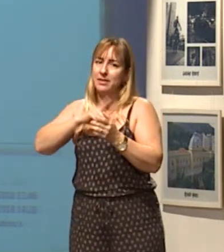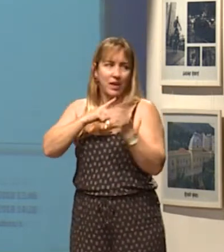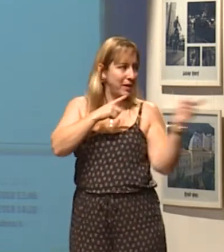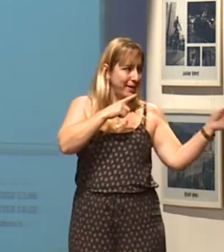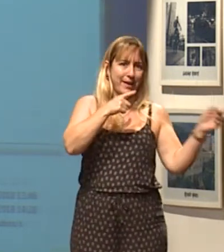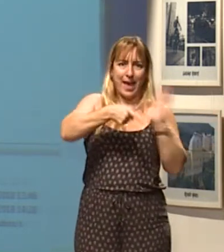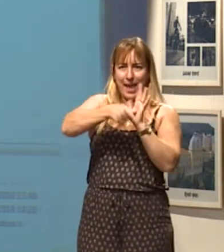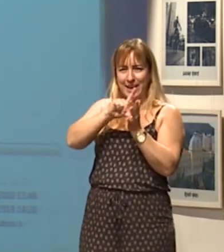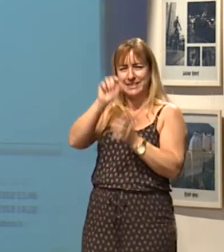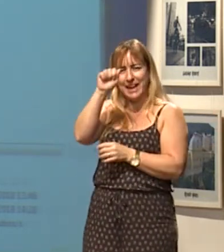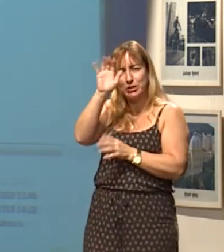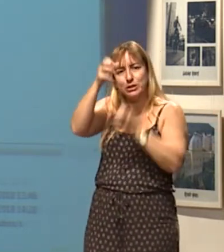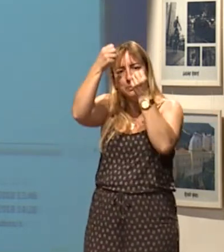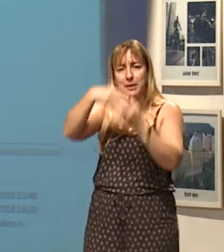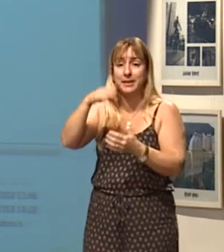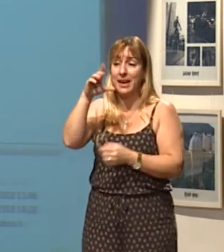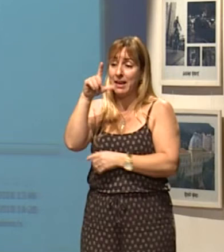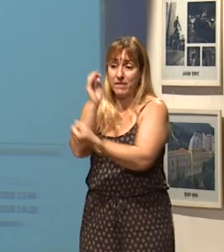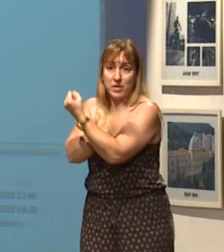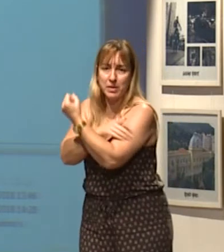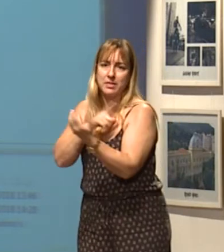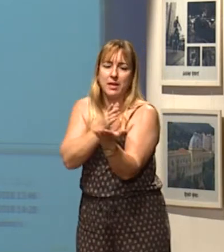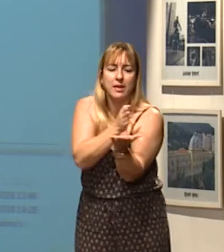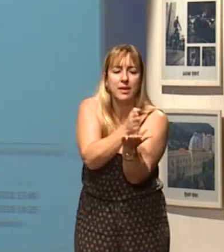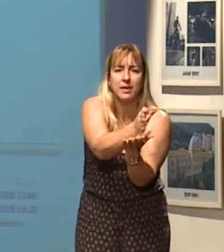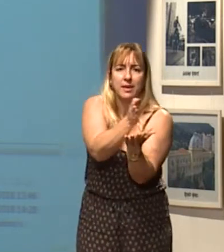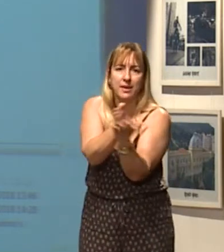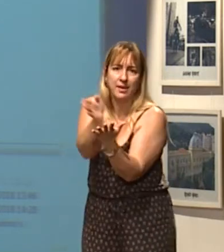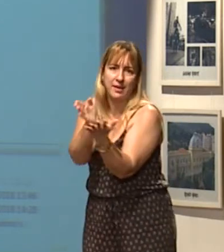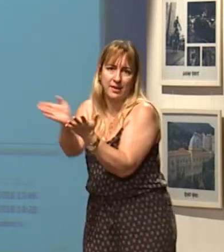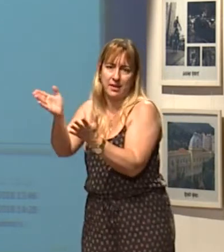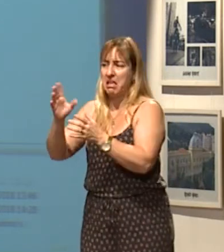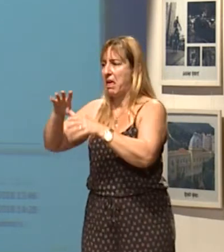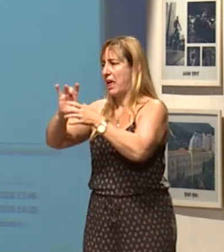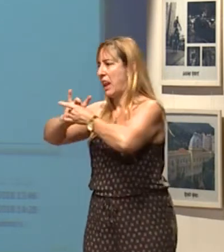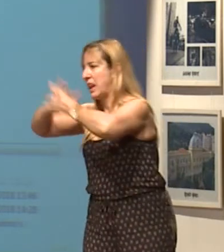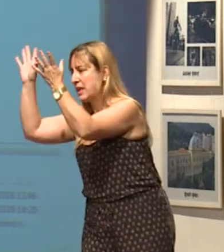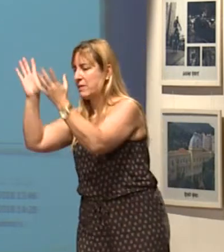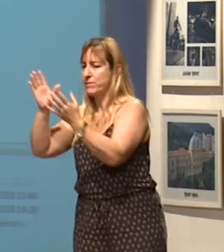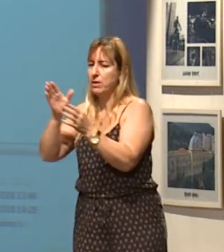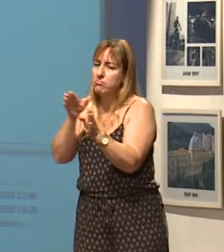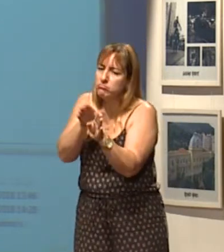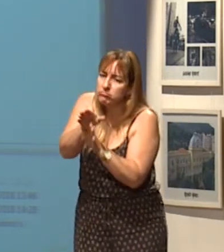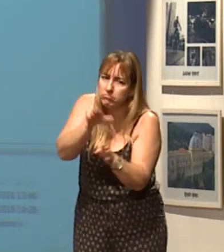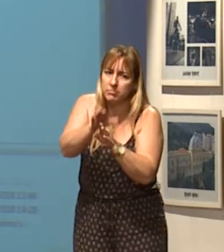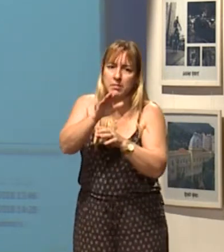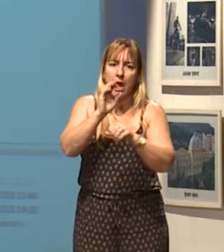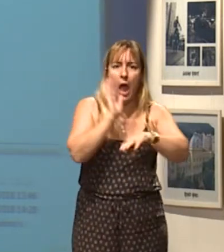não liberta, como a Aline explicou anteriormente. Não, o feminismo tem várias vertentes. Tem a vertente liberal, tem